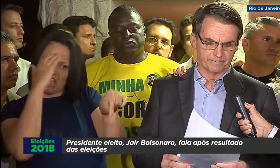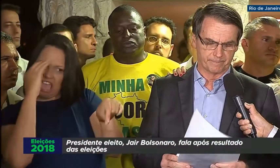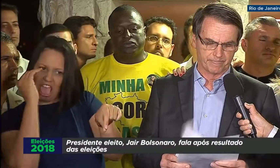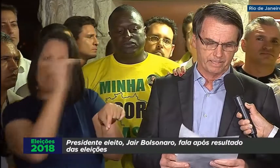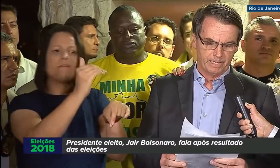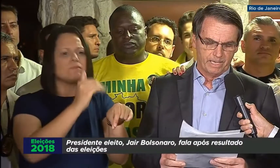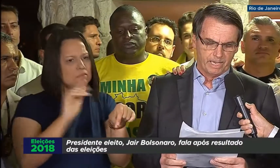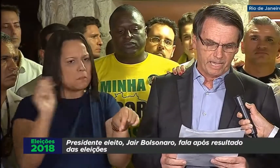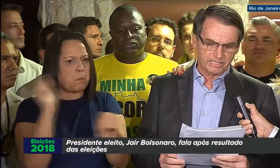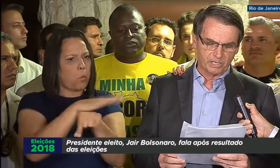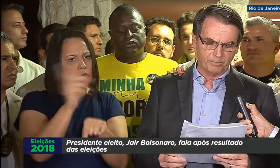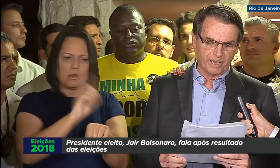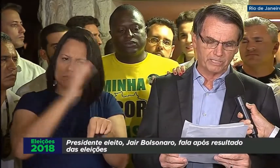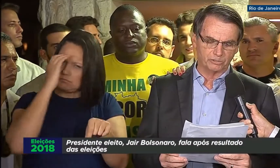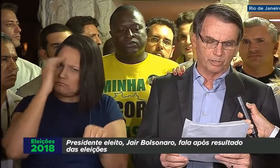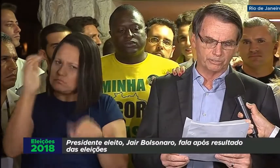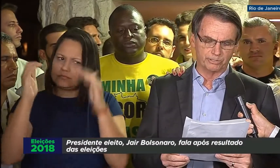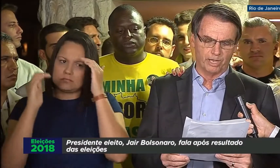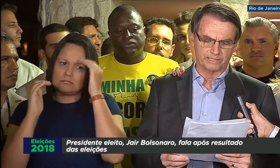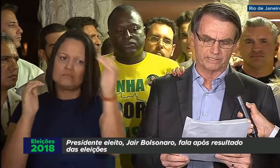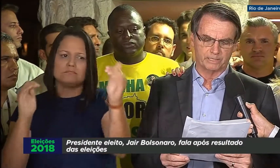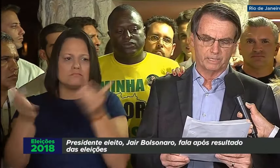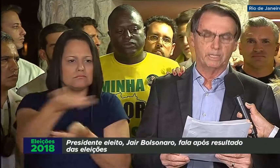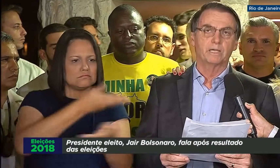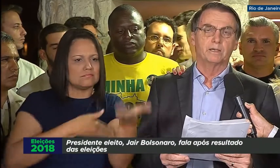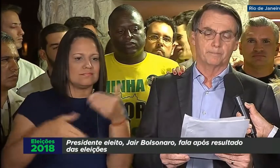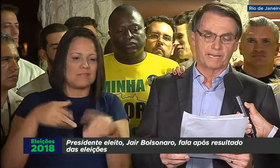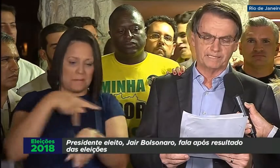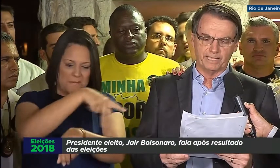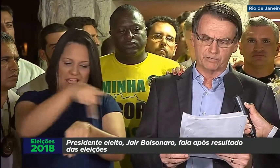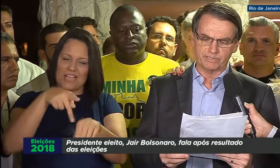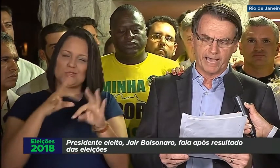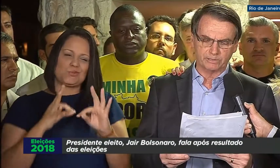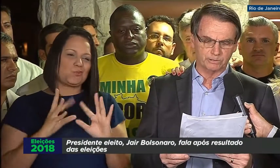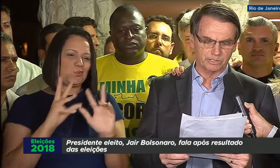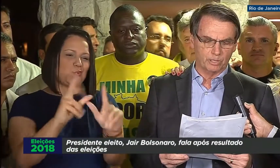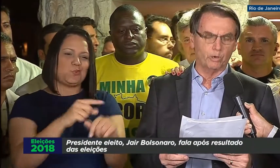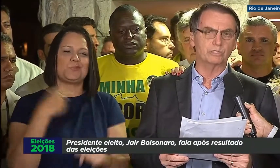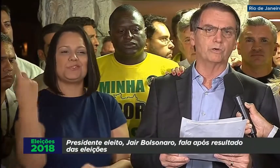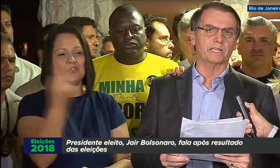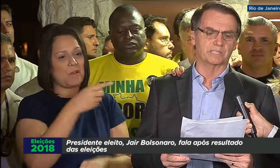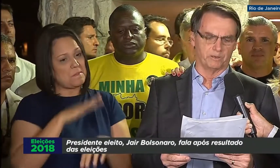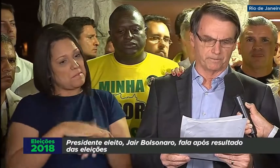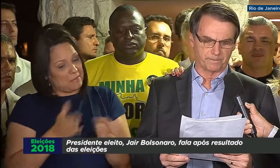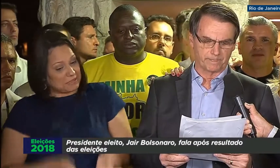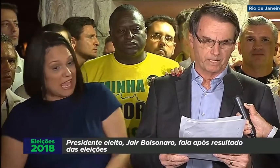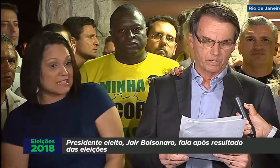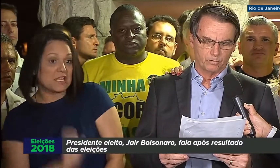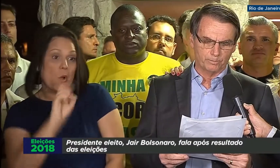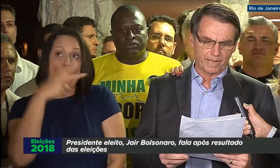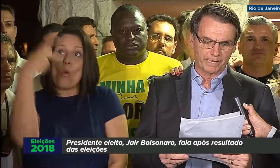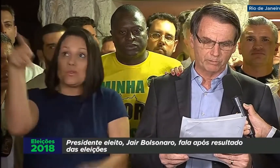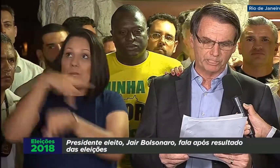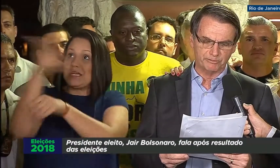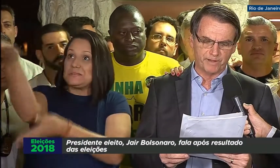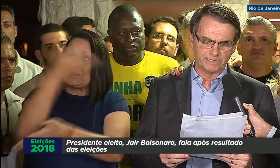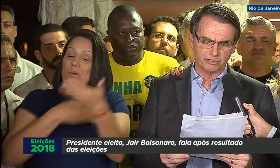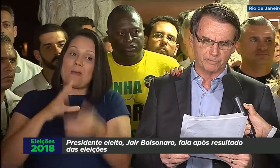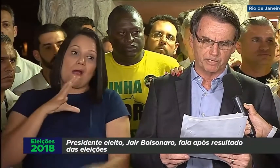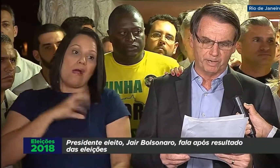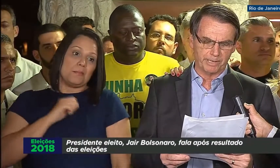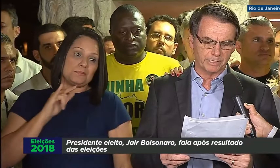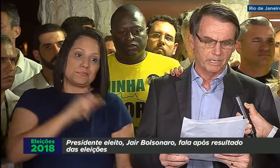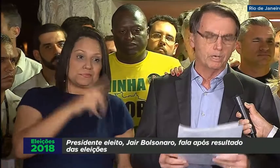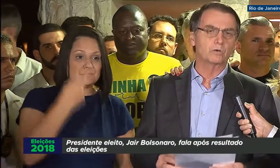elas. Este é um país de todos nós, brasileiros natos ou de coração, um Brasil de